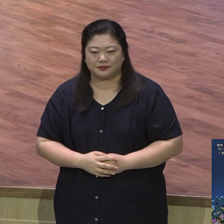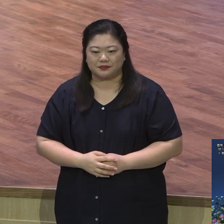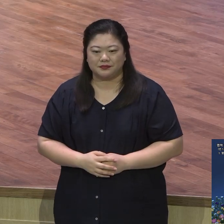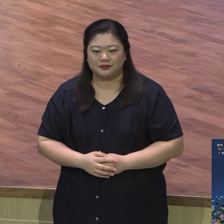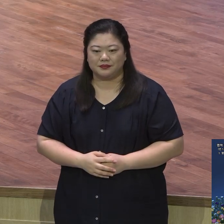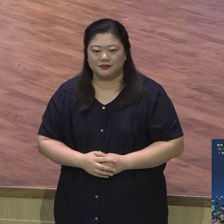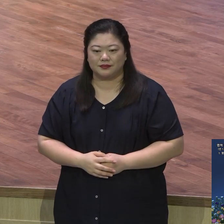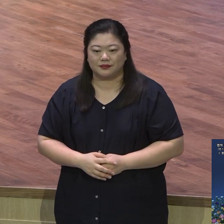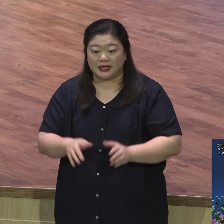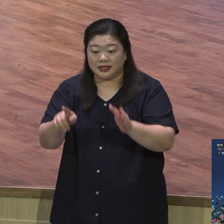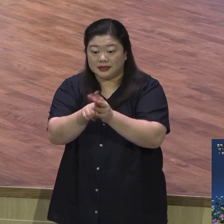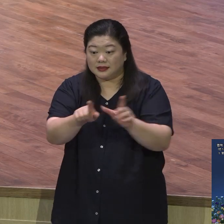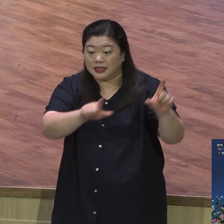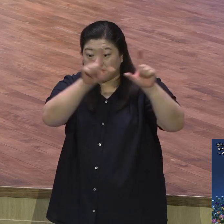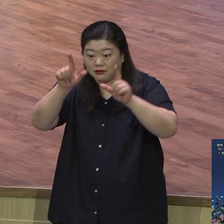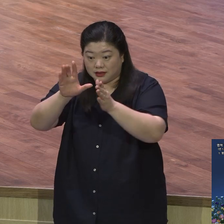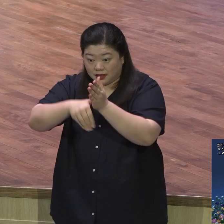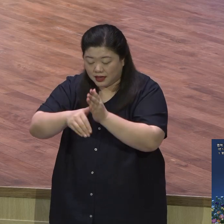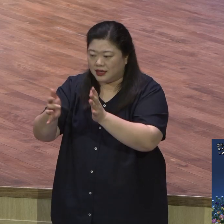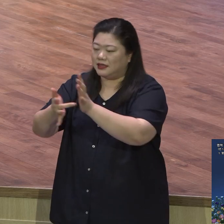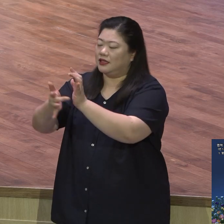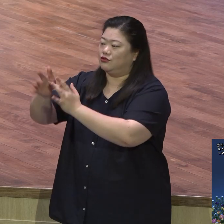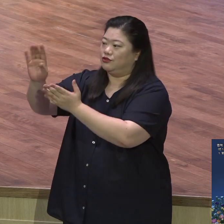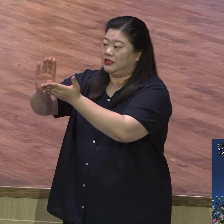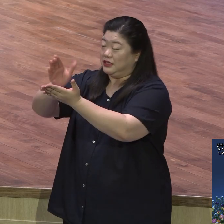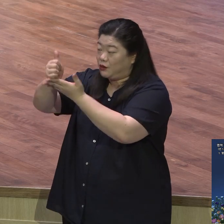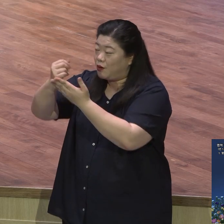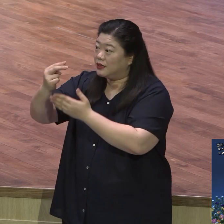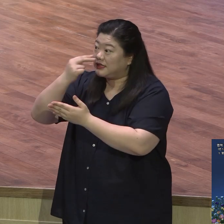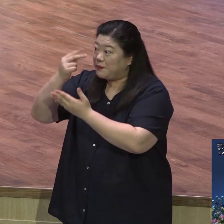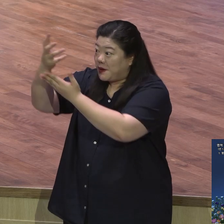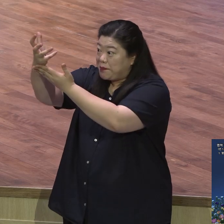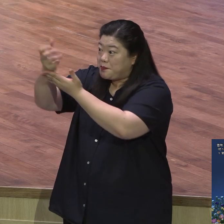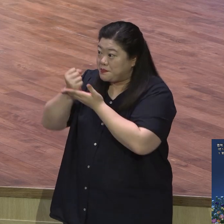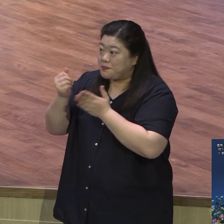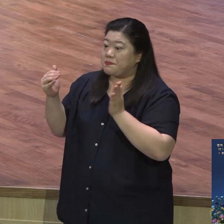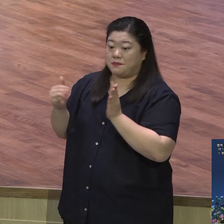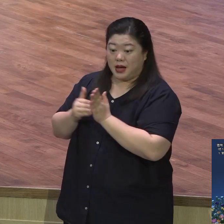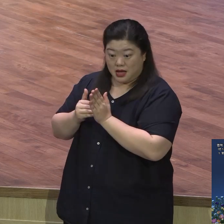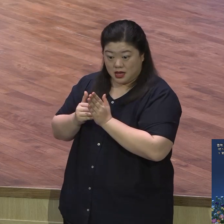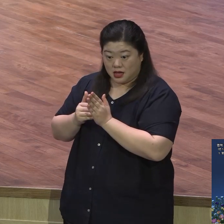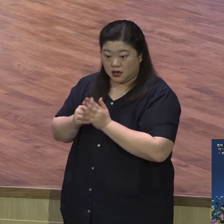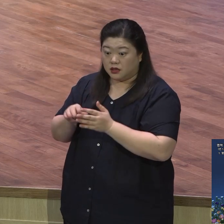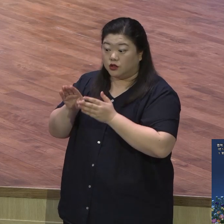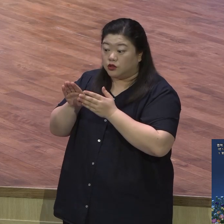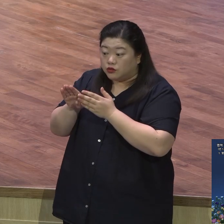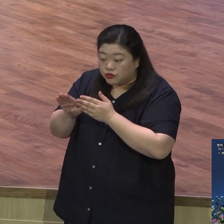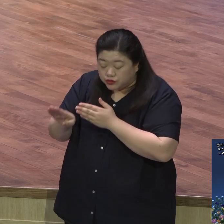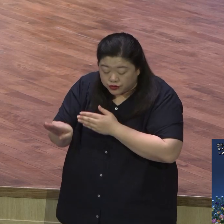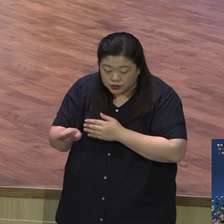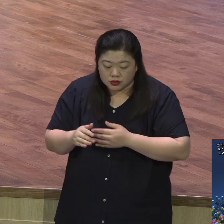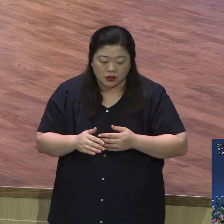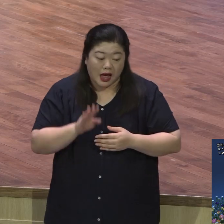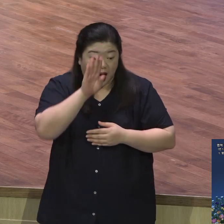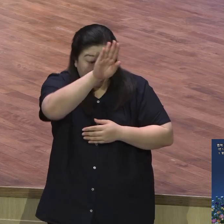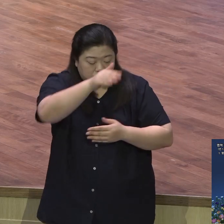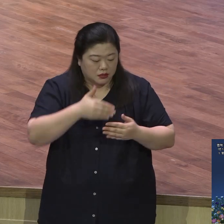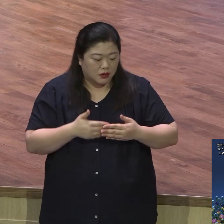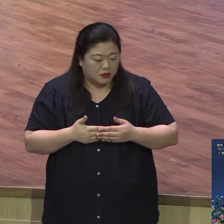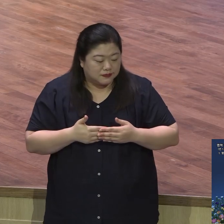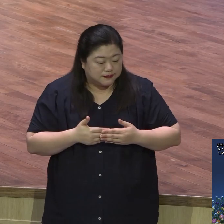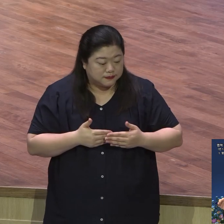예수 그리스도를 통해서 주어진 생명구원으로 시작하지만 그 여정이 뭐냐. 우리 삶의